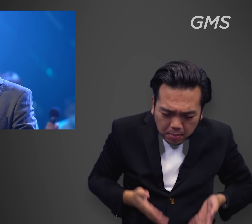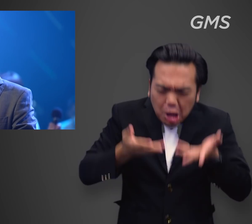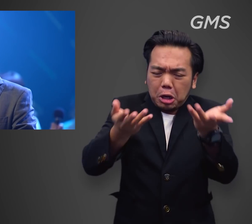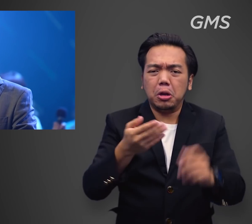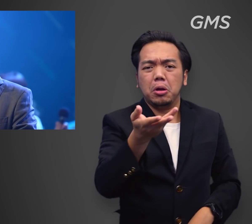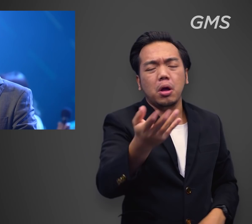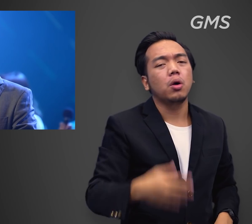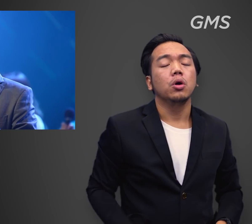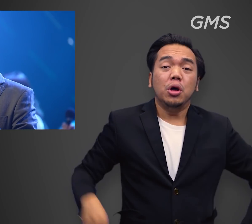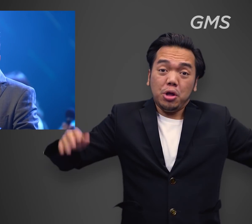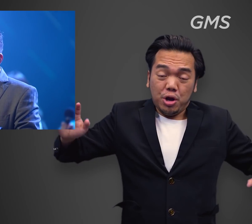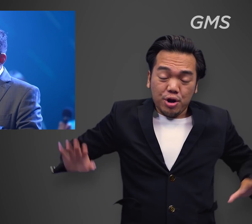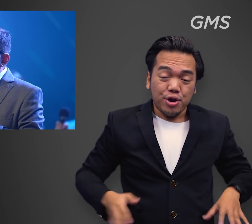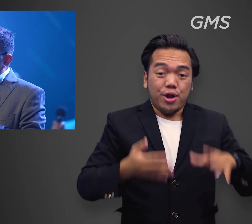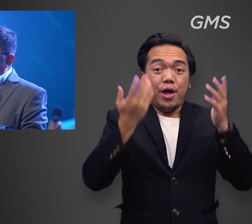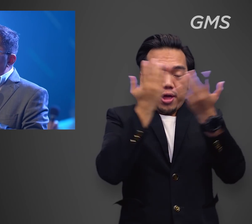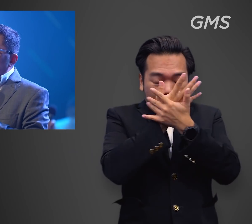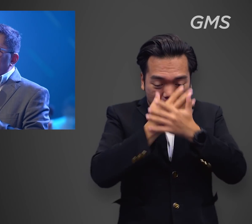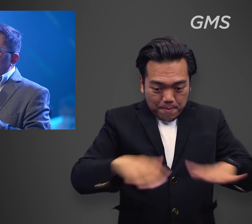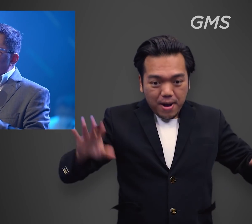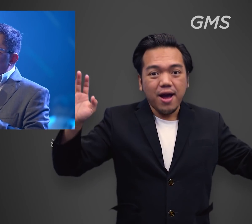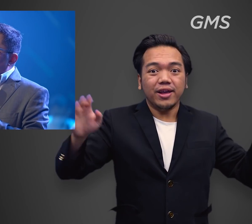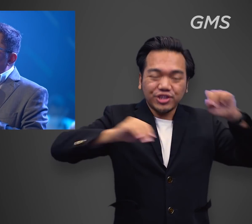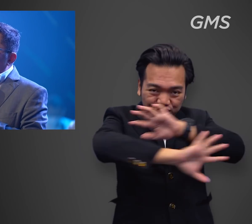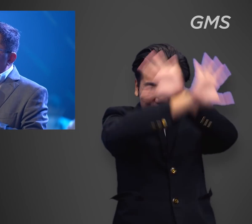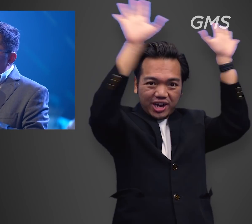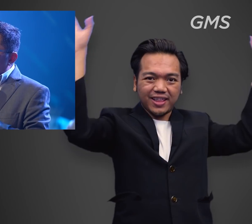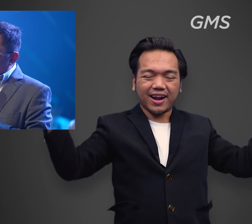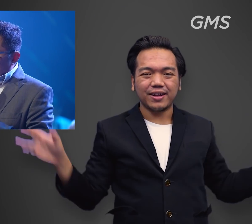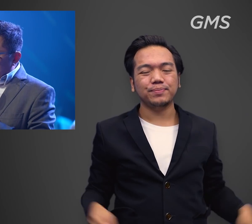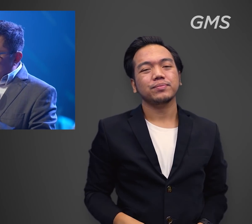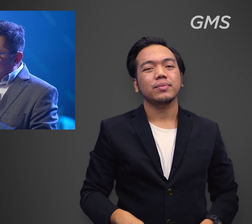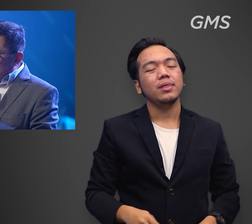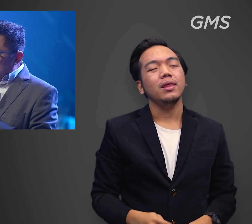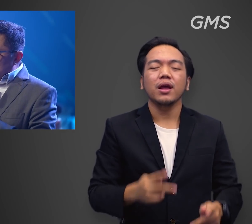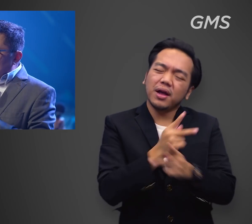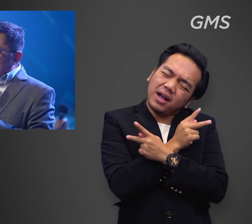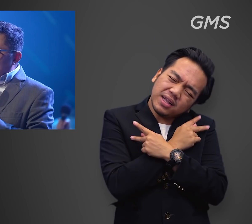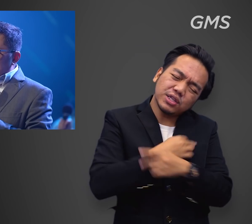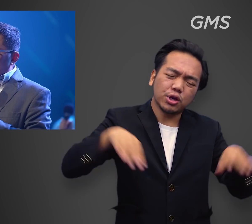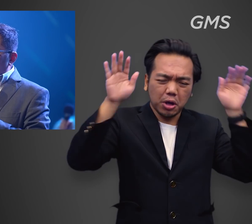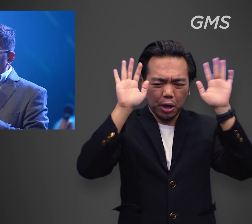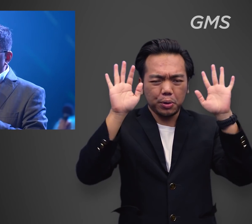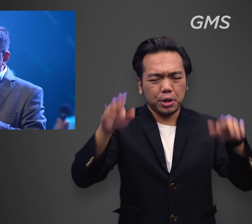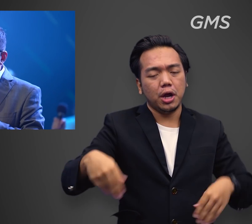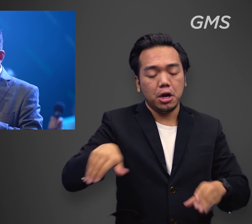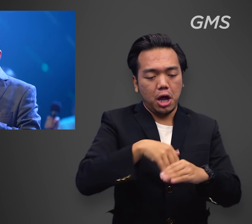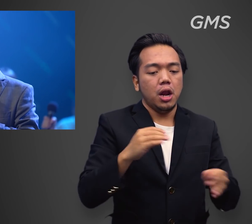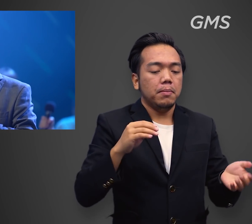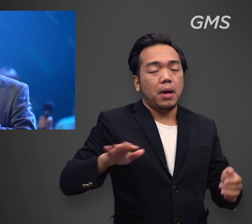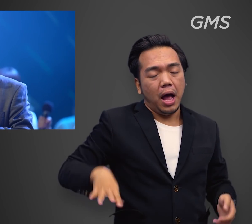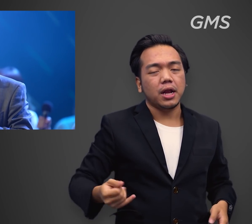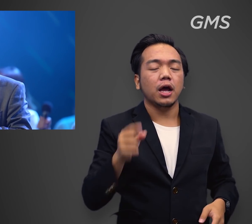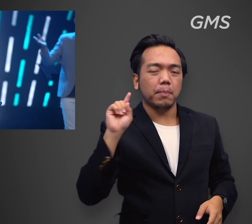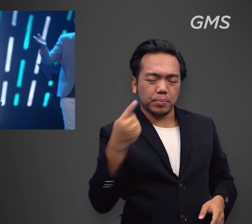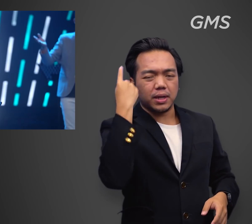dan memberi engkau damai sejahtera. Biarlah damai sejahtera dari Allah Bapa, kasih karunia di dalam anak yang tunggal Tuhan